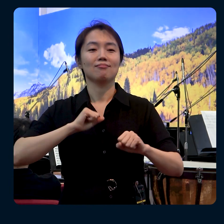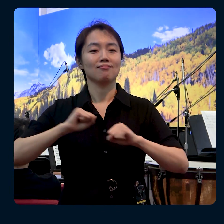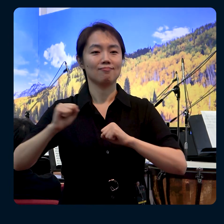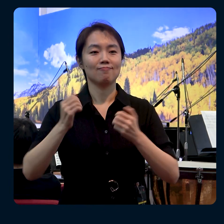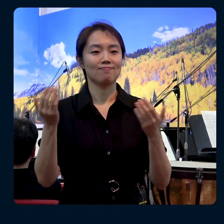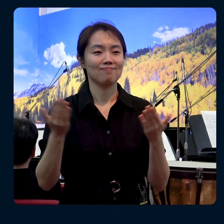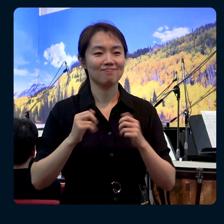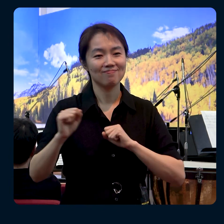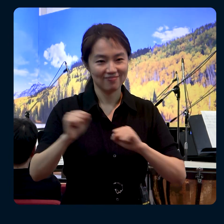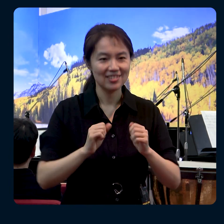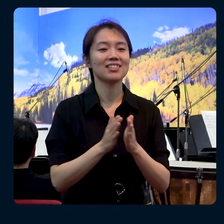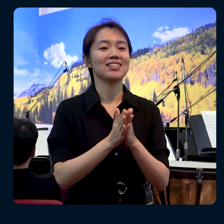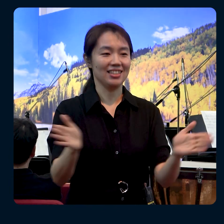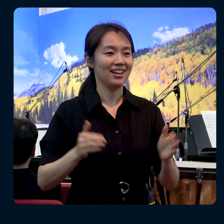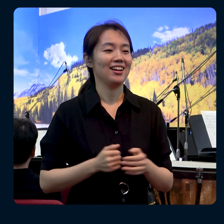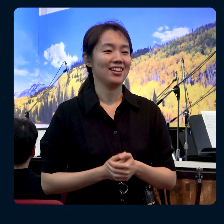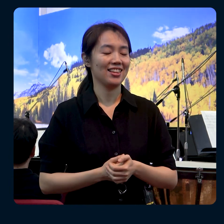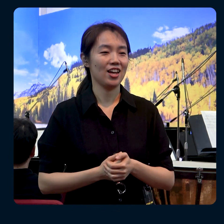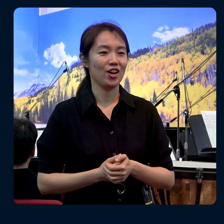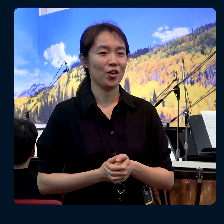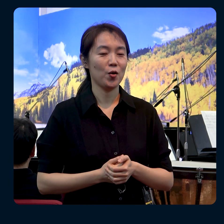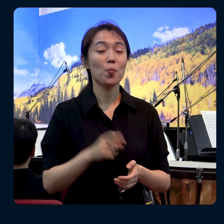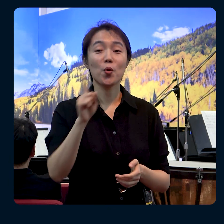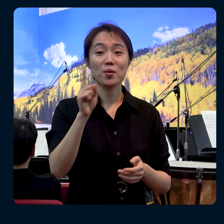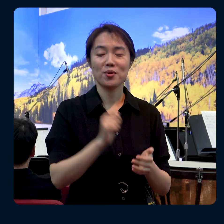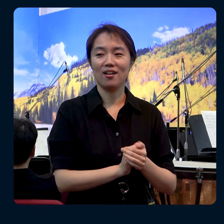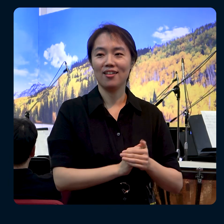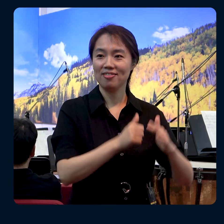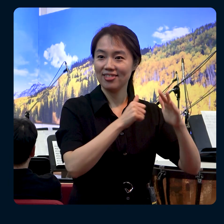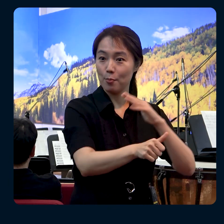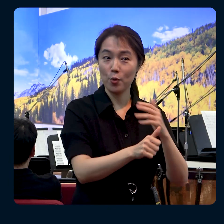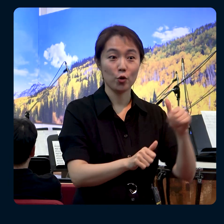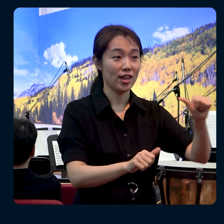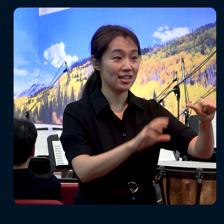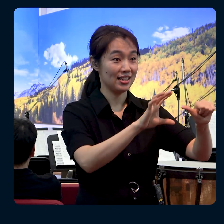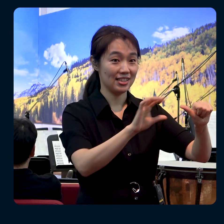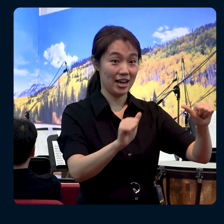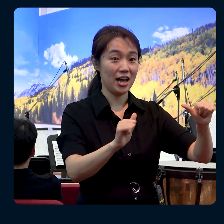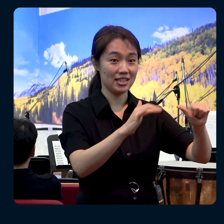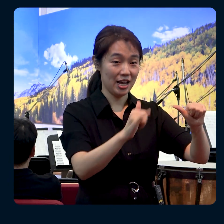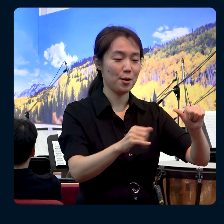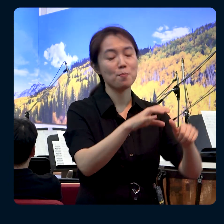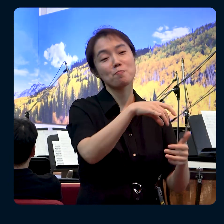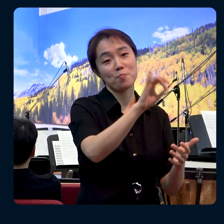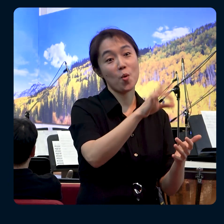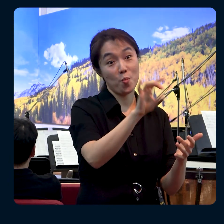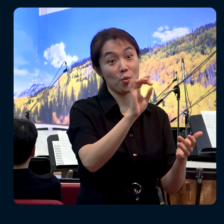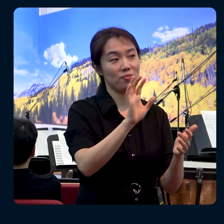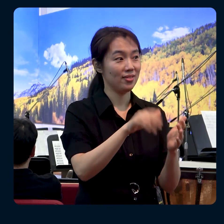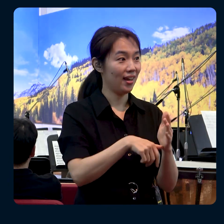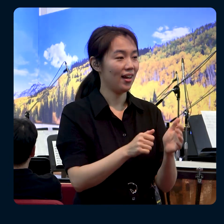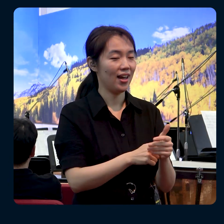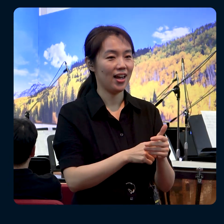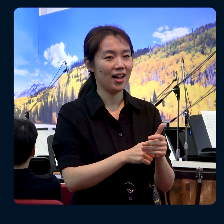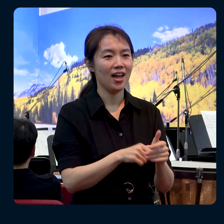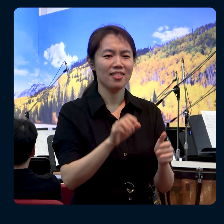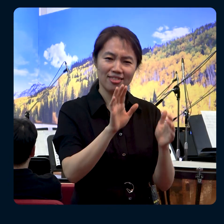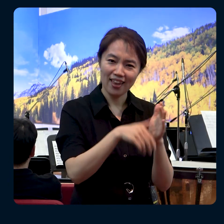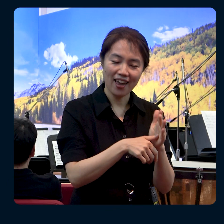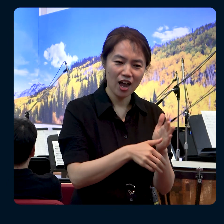언제 일했느냐? 일단 주민 대표 5명을 뽑는데 그때 그 주민들도 잘